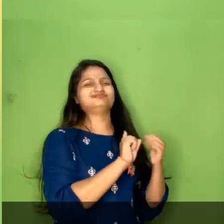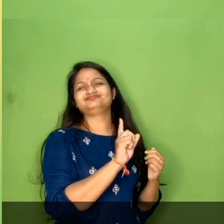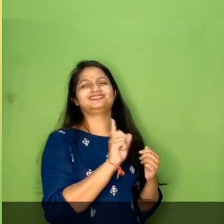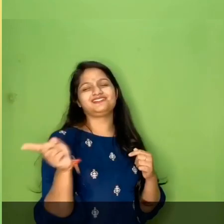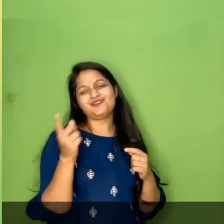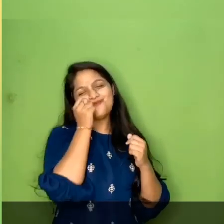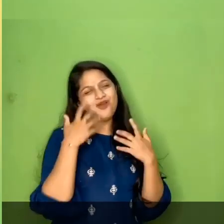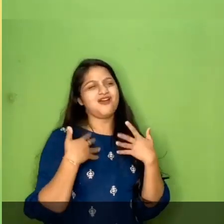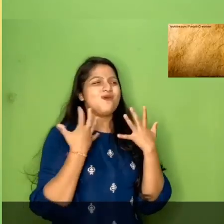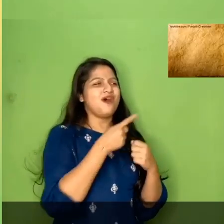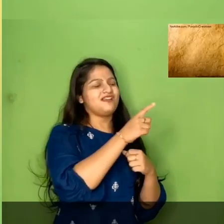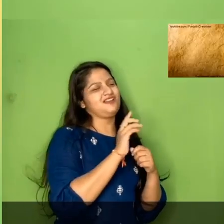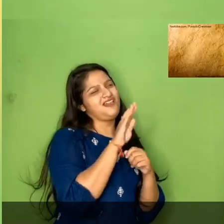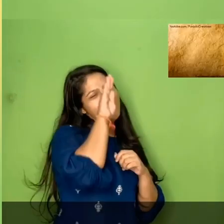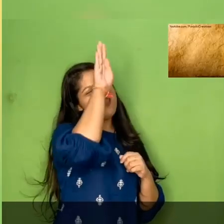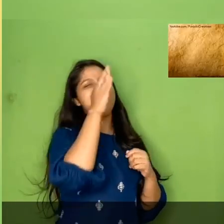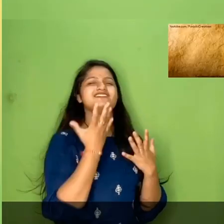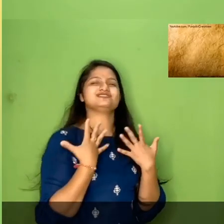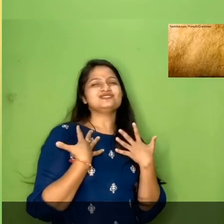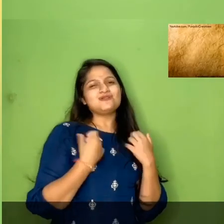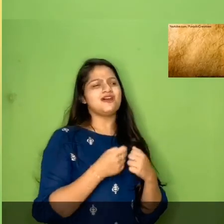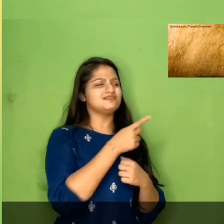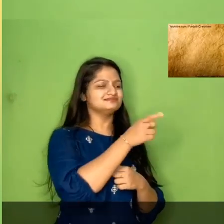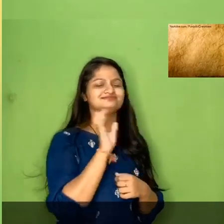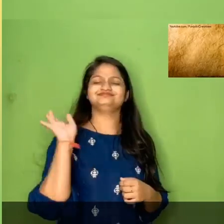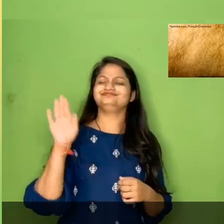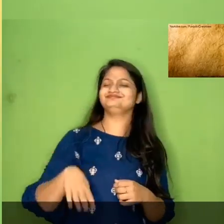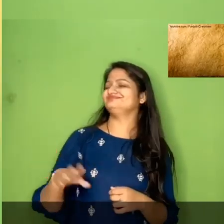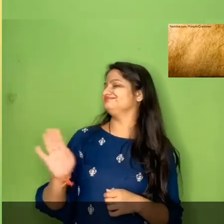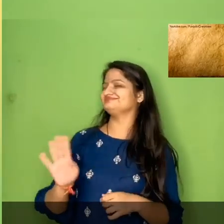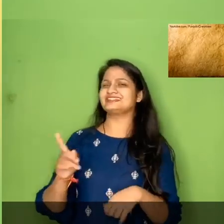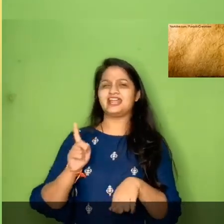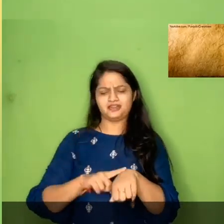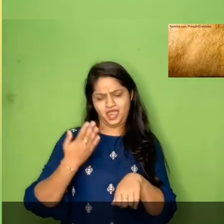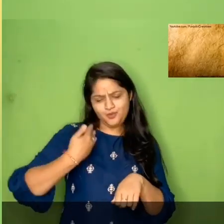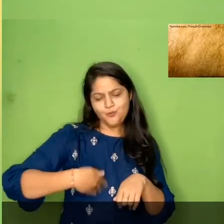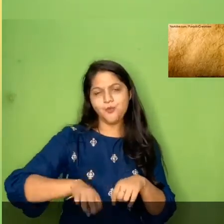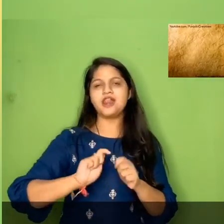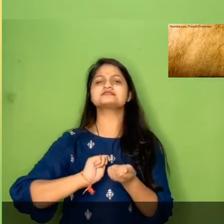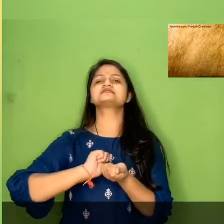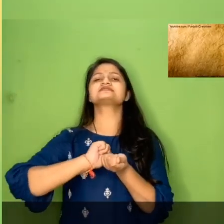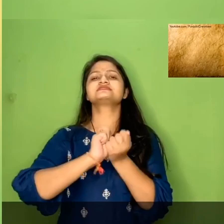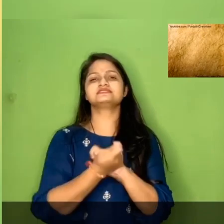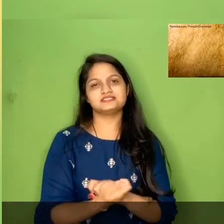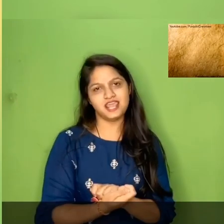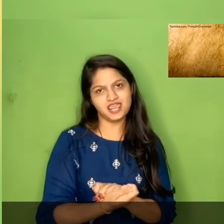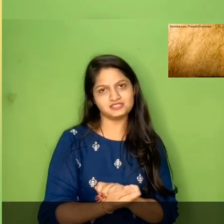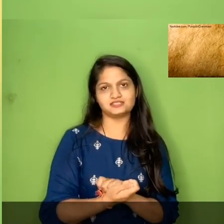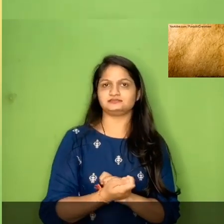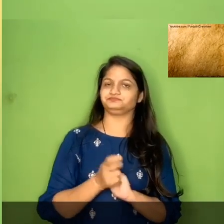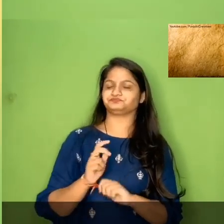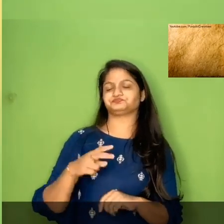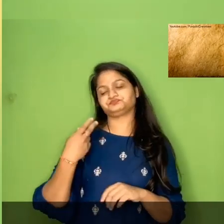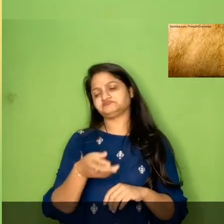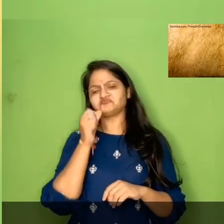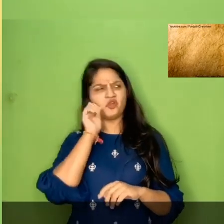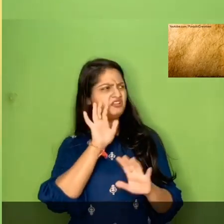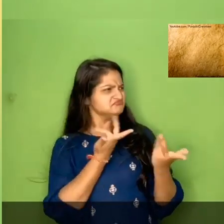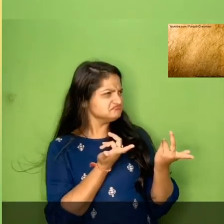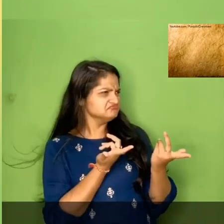हूँ ये तुम्हारी हालत बदल जाए और तुम फिर से राजा बन जाओ। तो ये सब सुन के वो हंसी से वो कहता है कि अरे नहीं